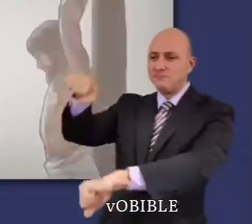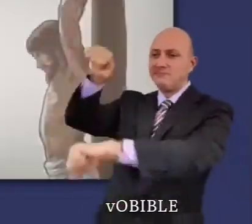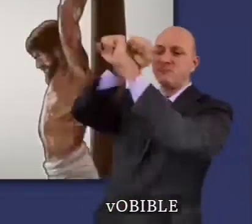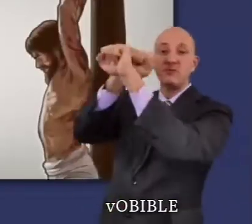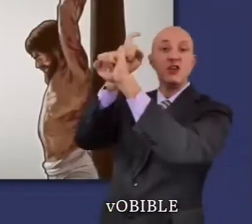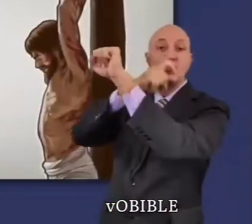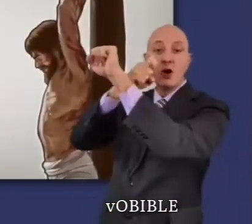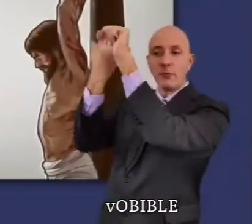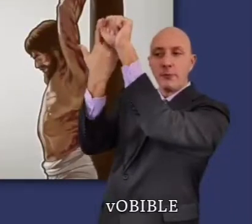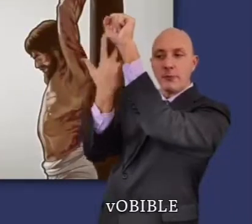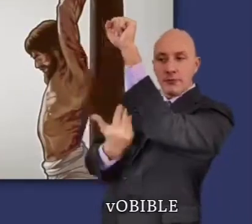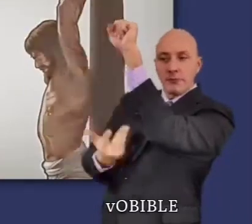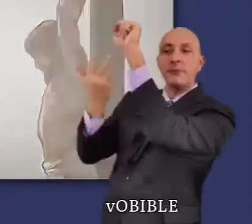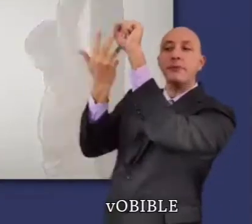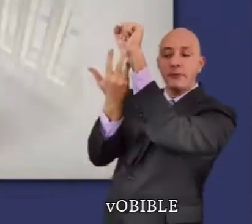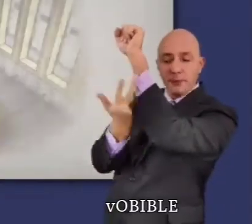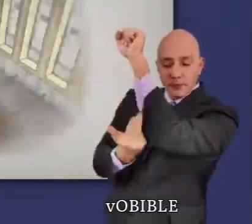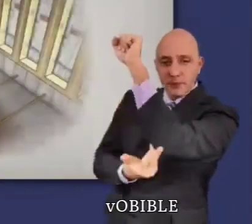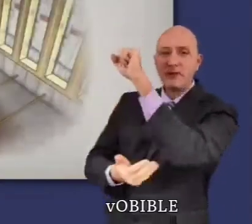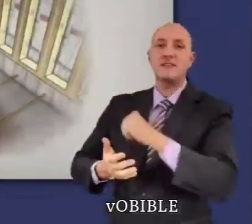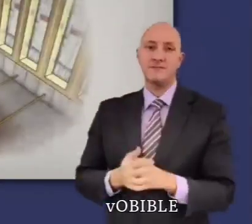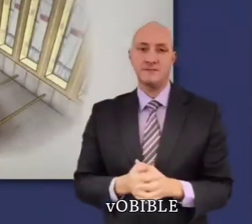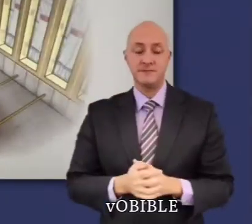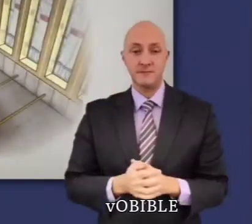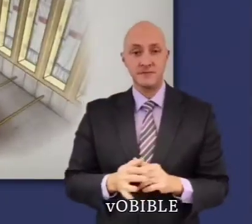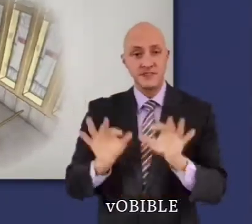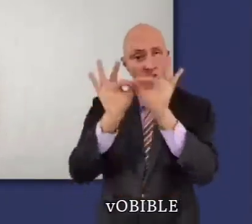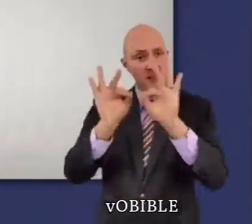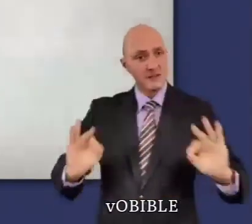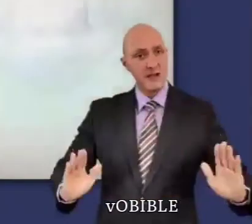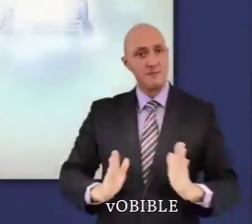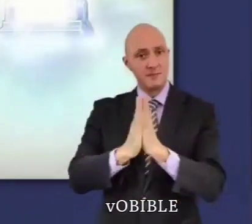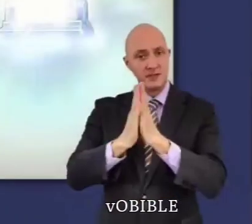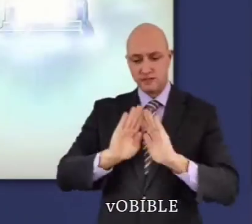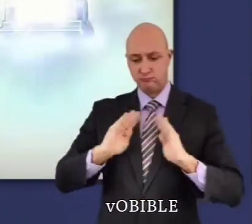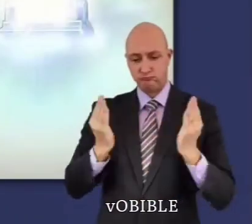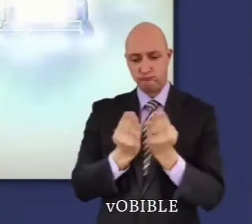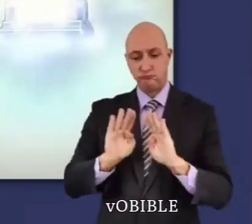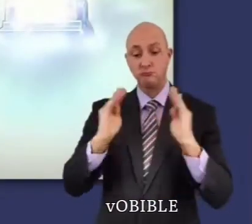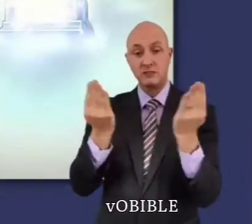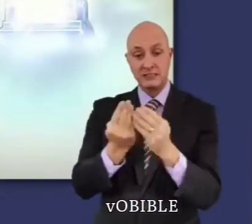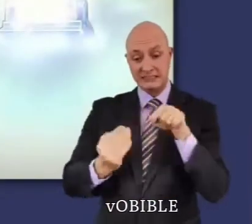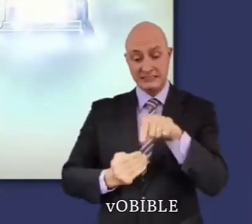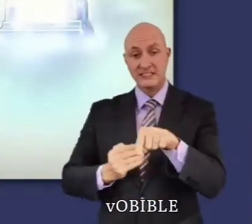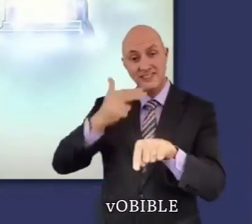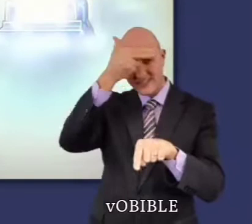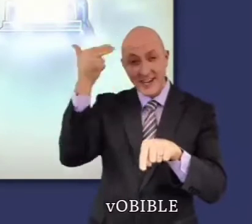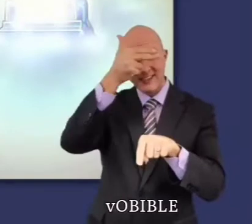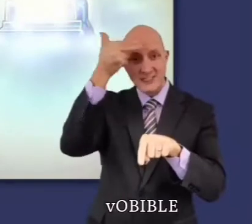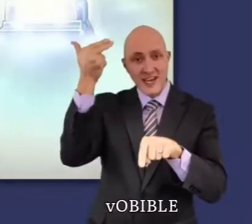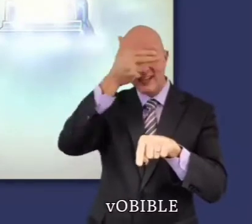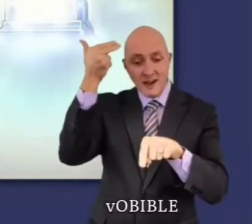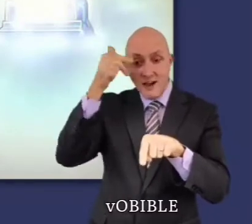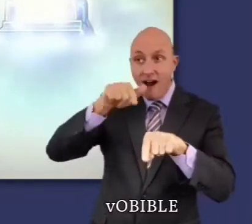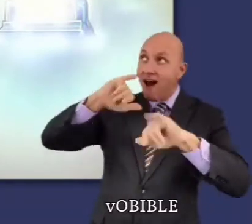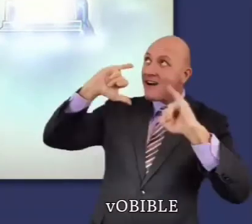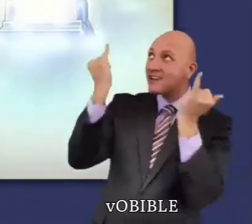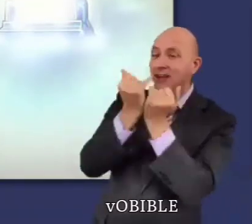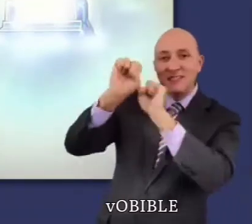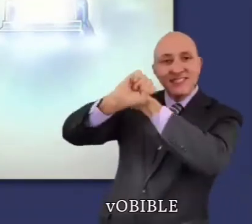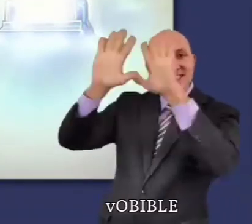comme l'explique la lettre aux Hébreux. Par exemple, le grand prêtre symbolise Jésus-Christ.